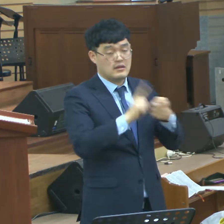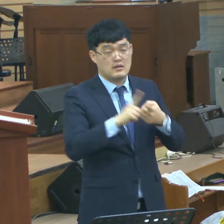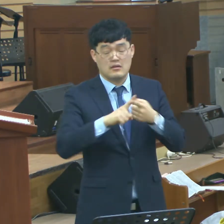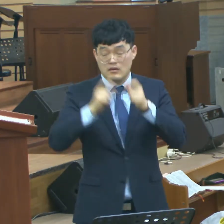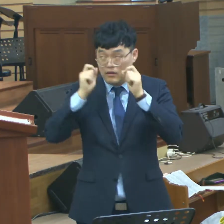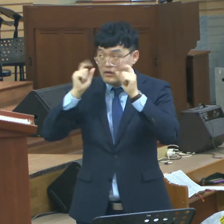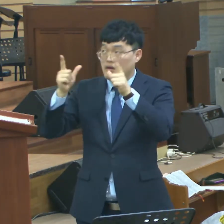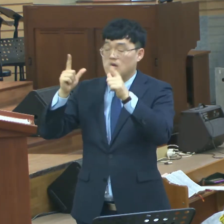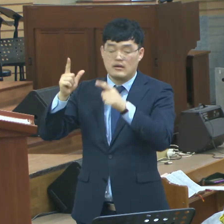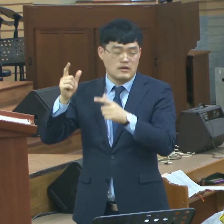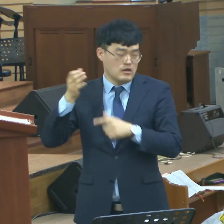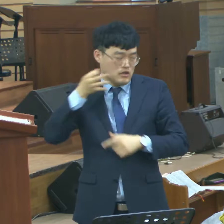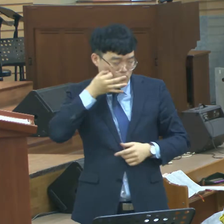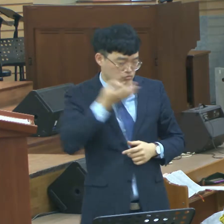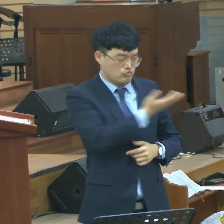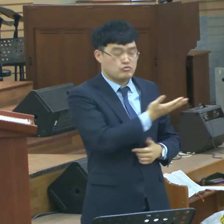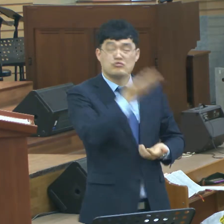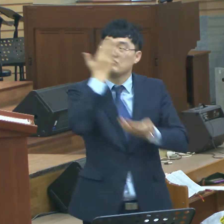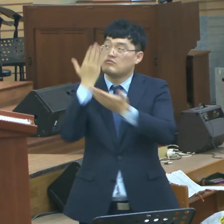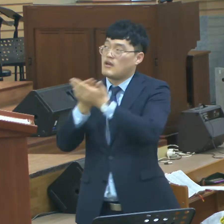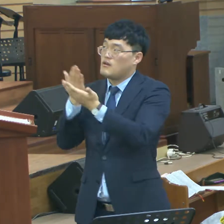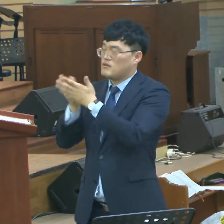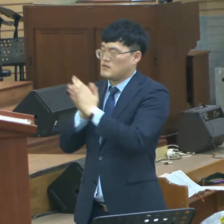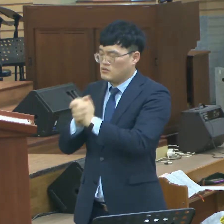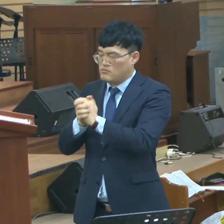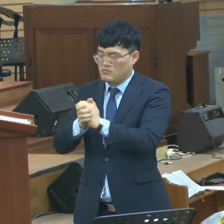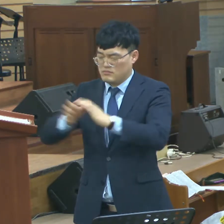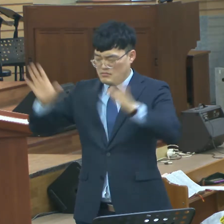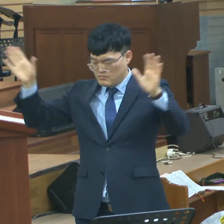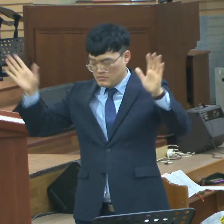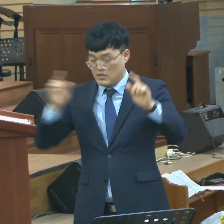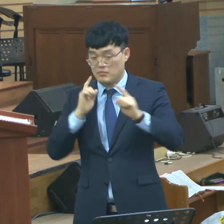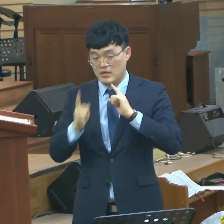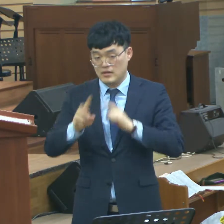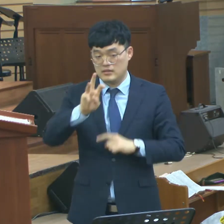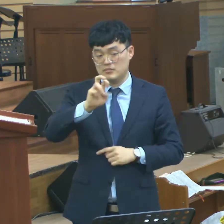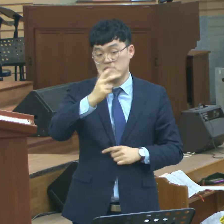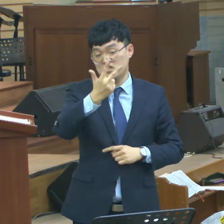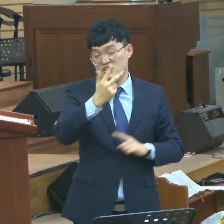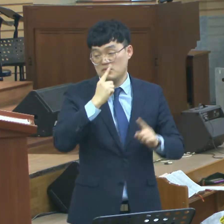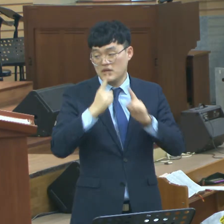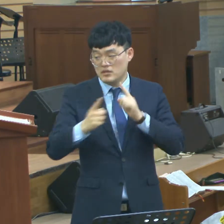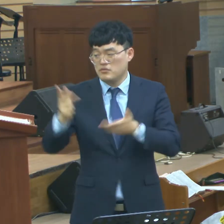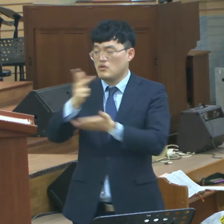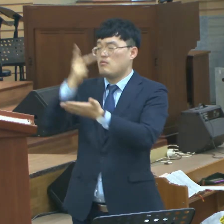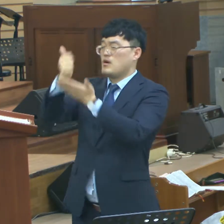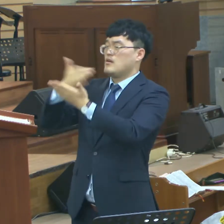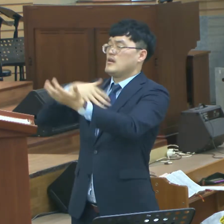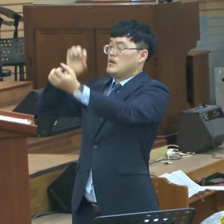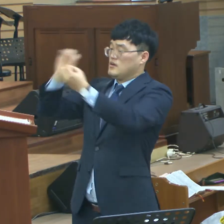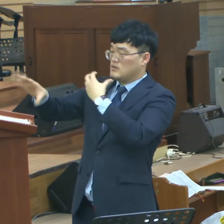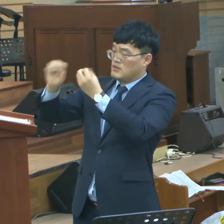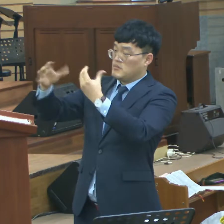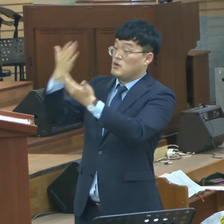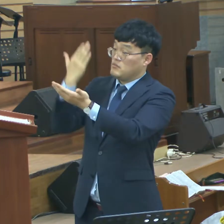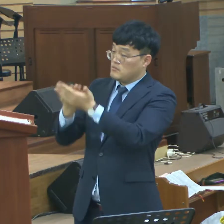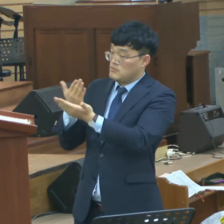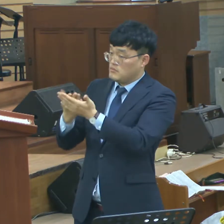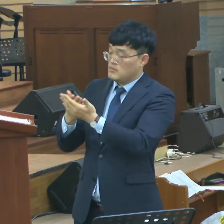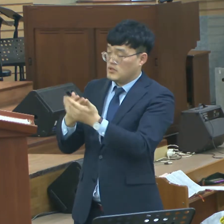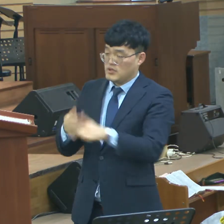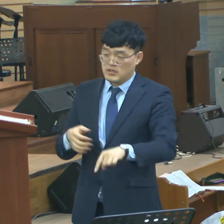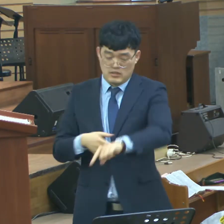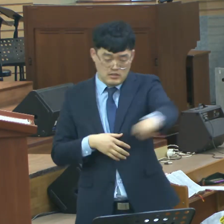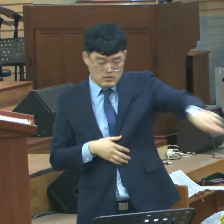것이 개인적인 그런 일이 아니라는 것을 알게 해주십시오. 37절 여호와여 내게 응답하소서 내게 응답하소서.